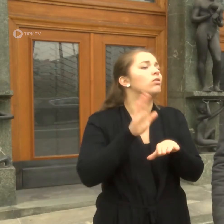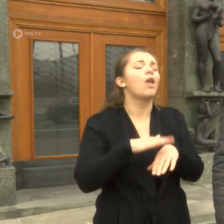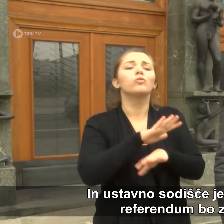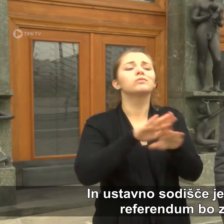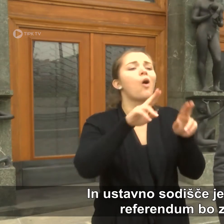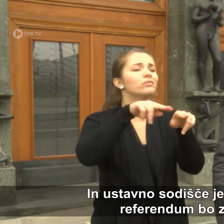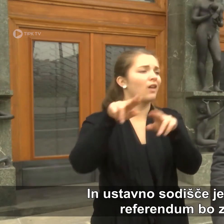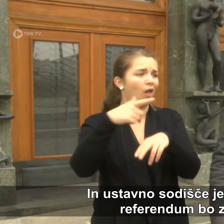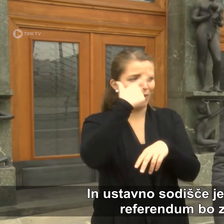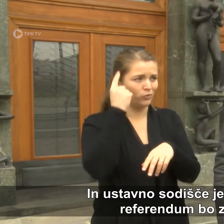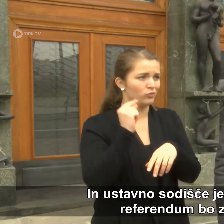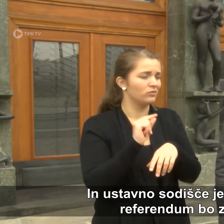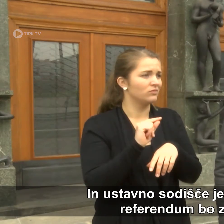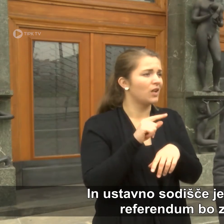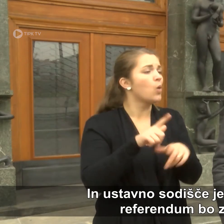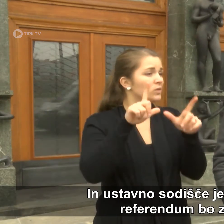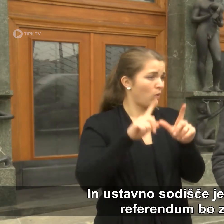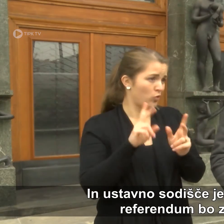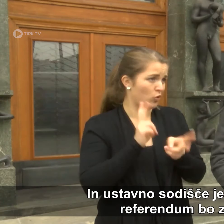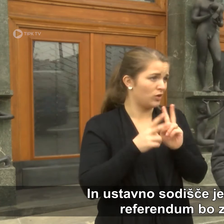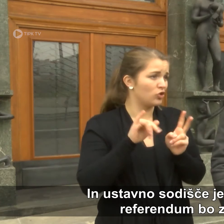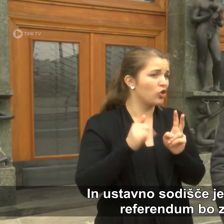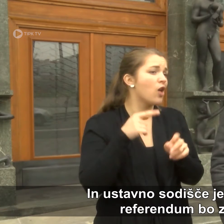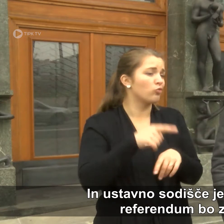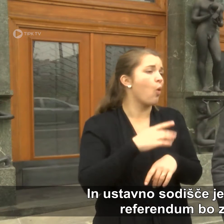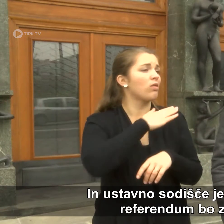ljudi. In ustavno sodišče je to